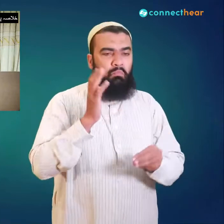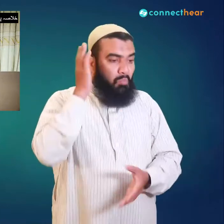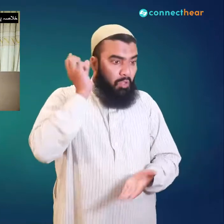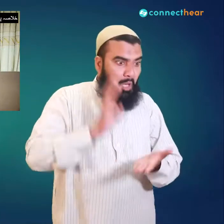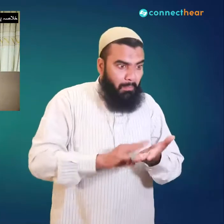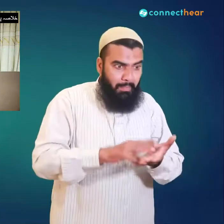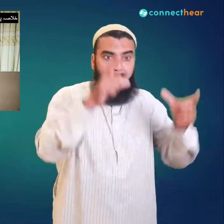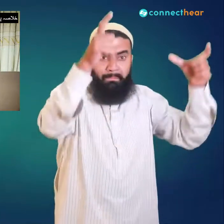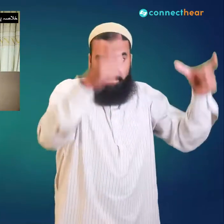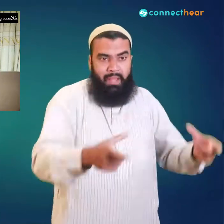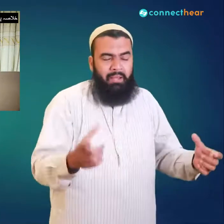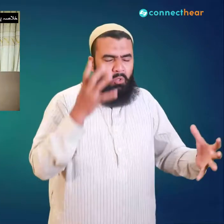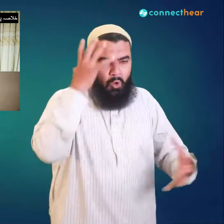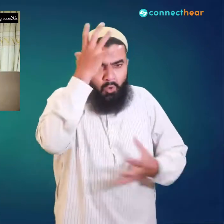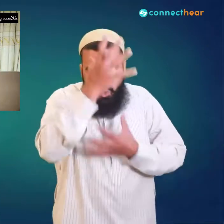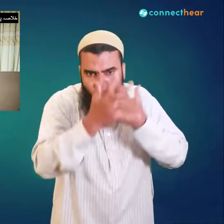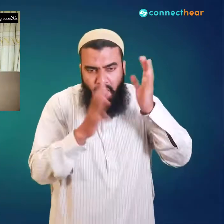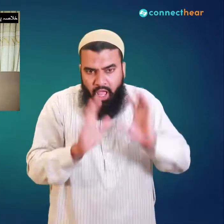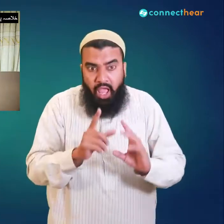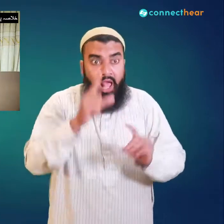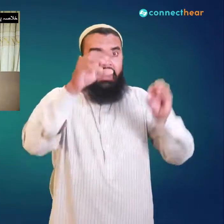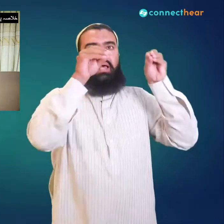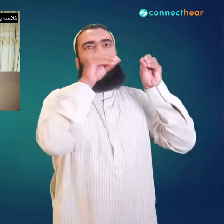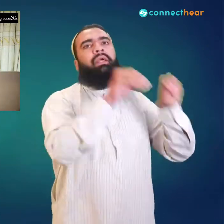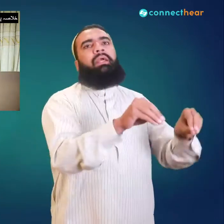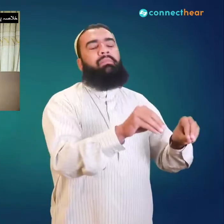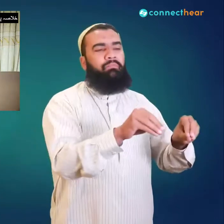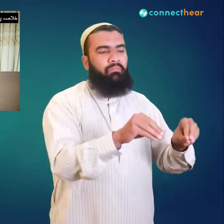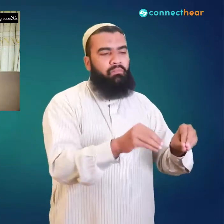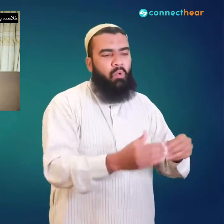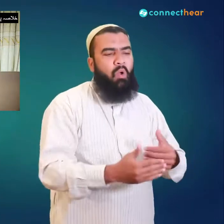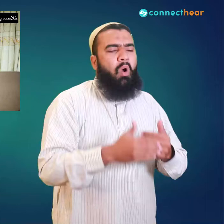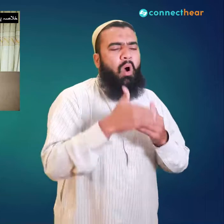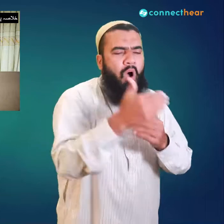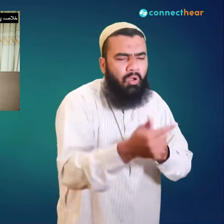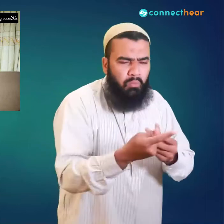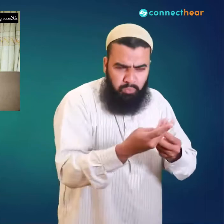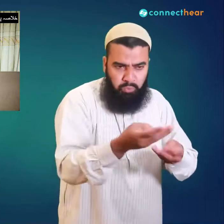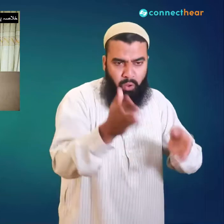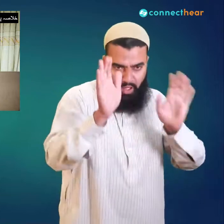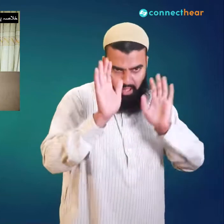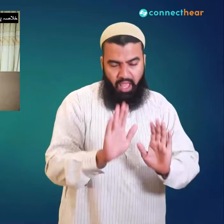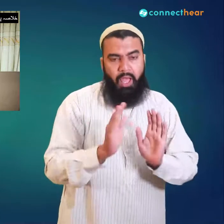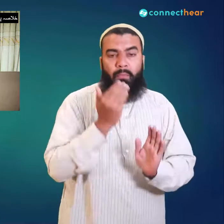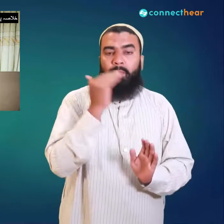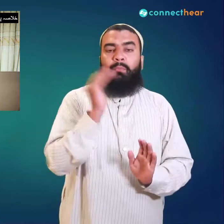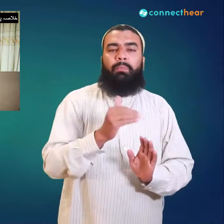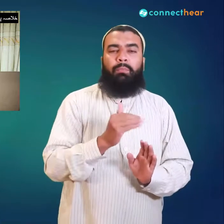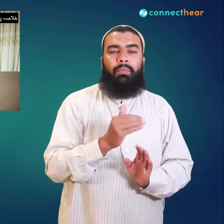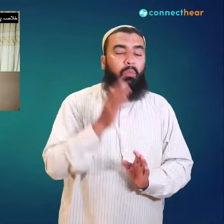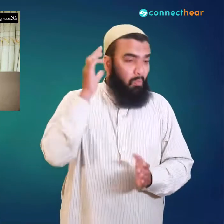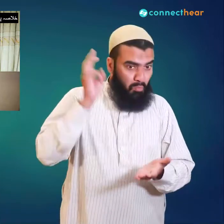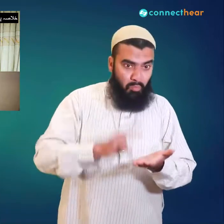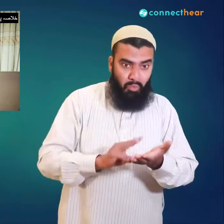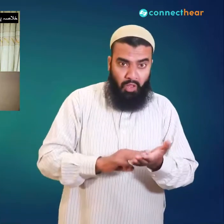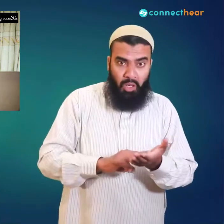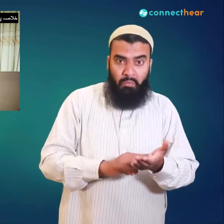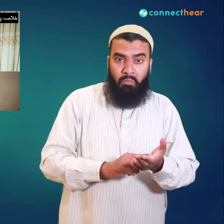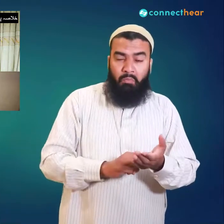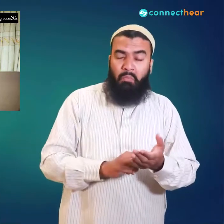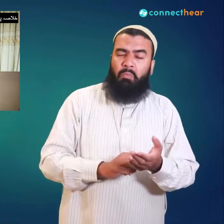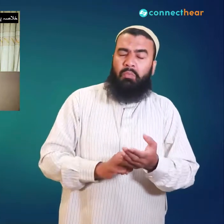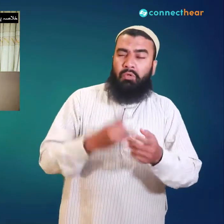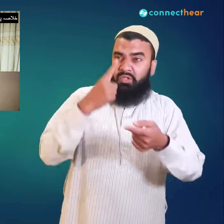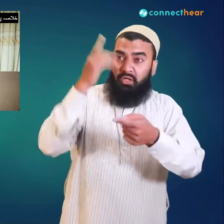نے ان کی مدد فرمائی۔ غزوہ حنین کا اس آیت کے اندر خاص طور پر ذکر ہے کہ مسلمانوں پر